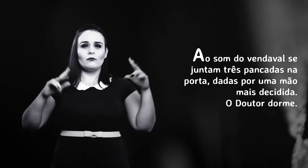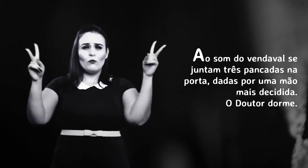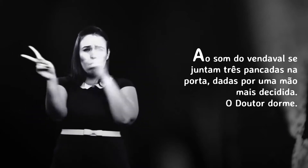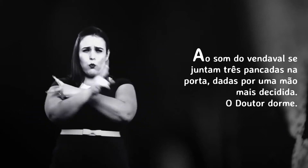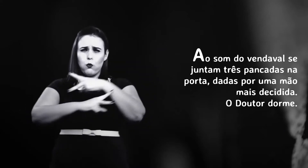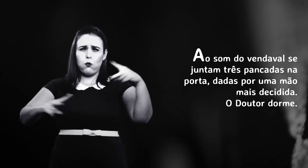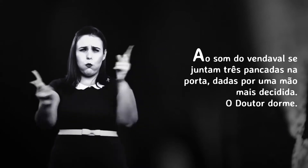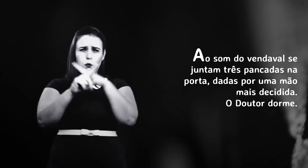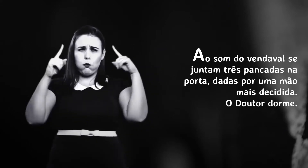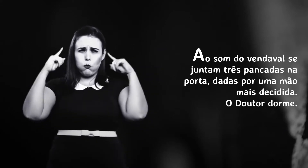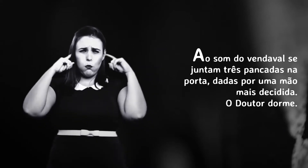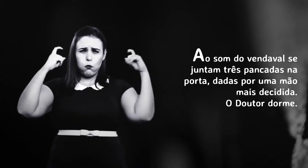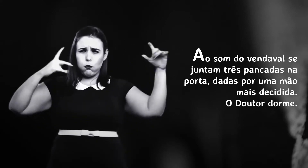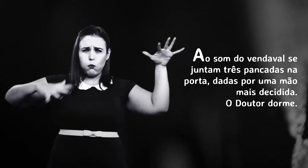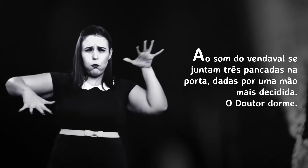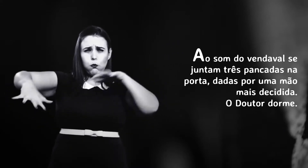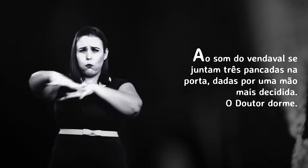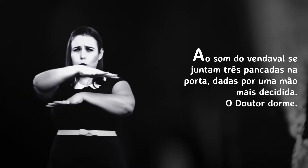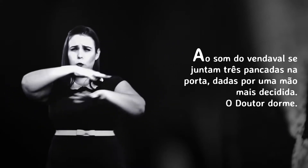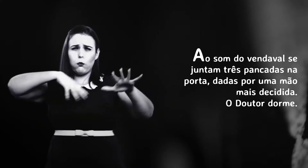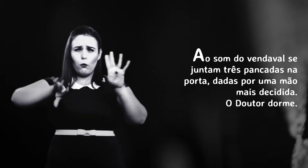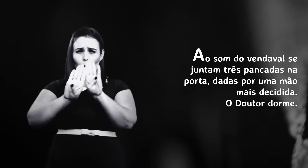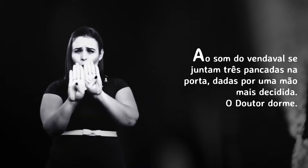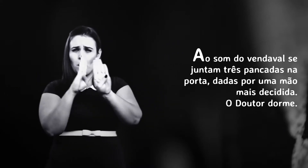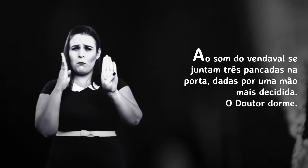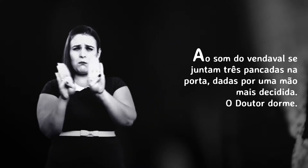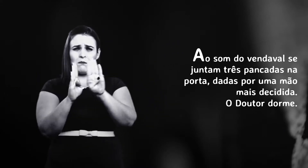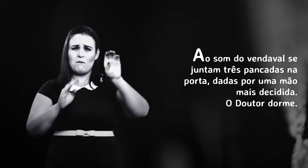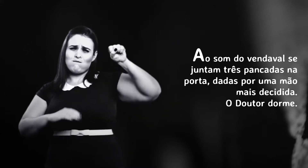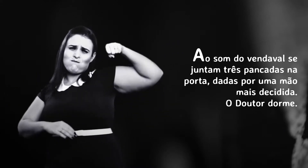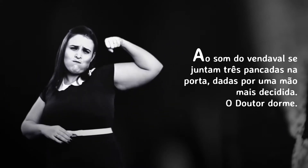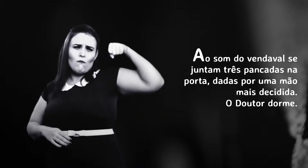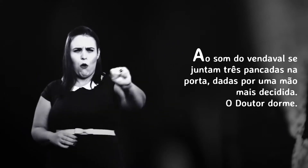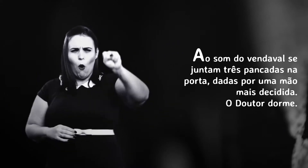som do vendaval, se juntam 3 pancadas na porta.